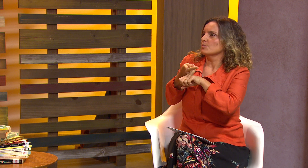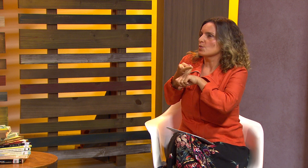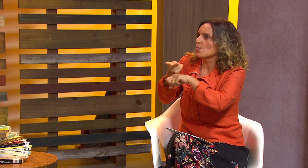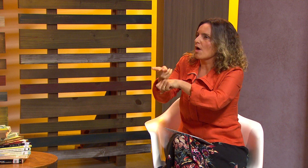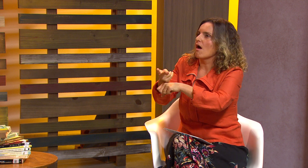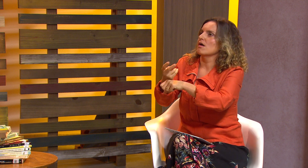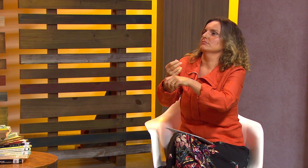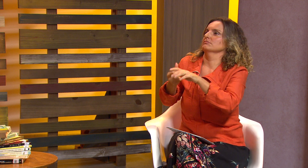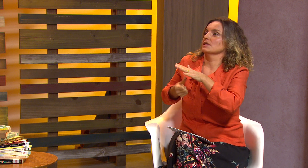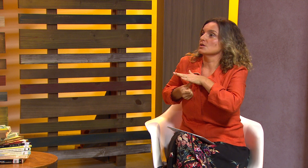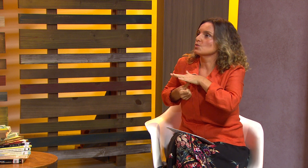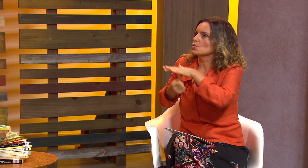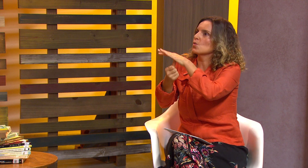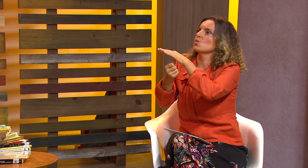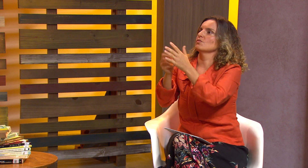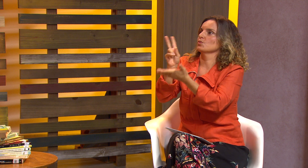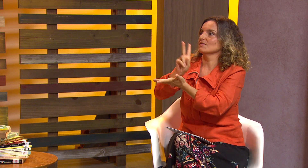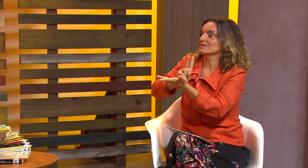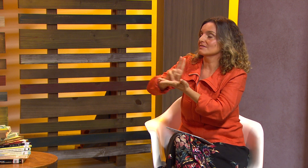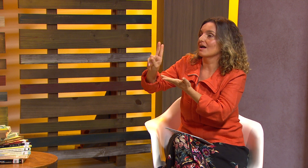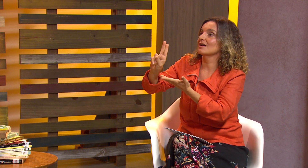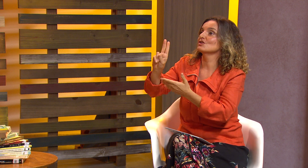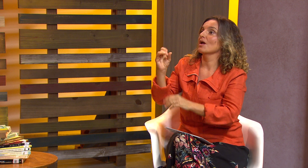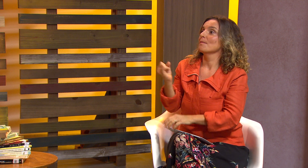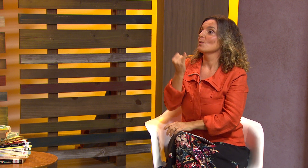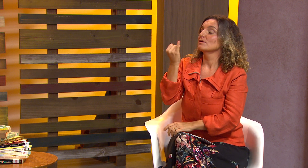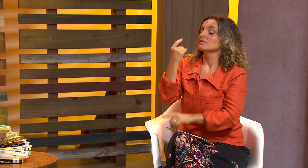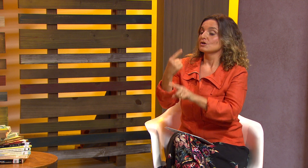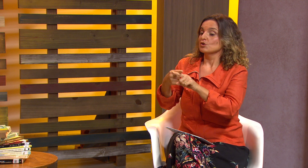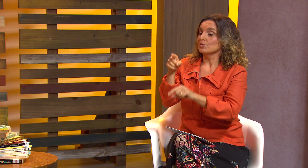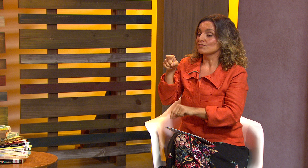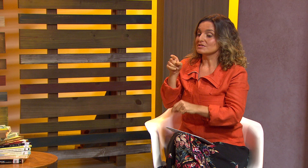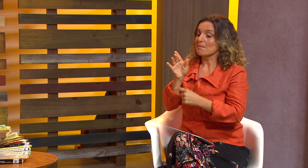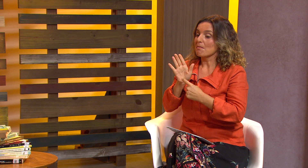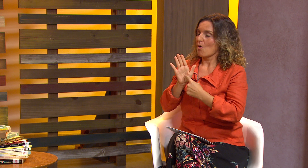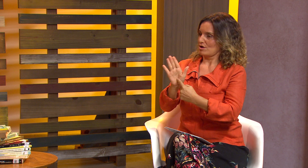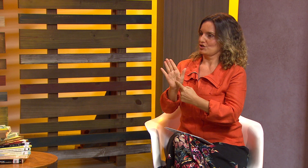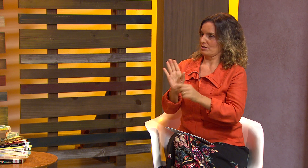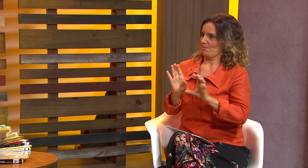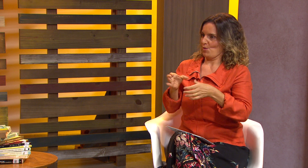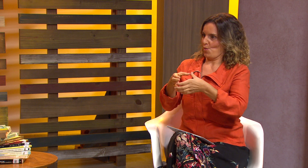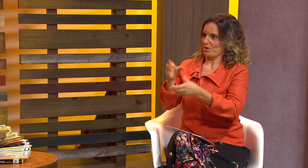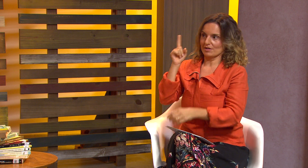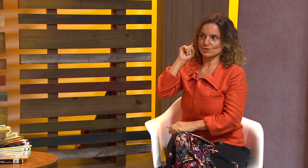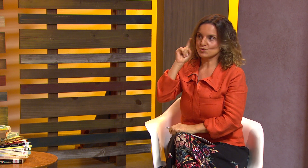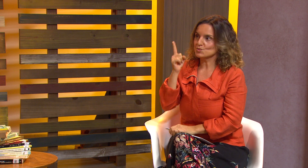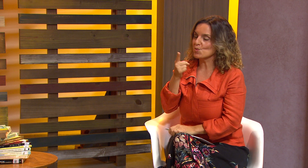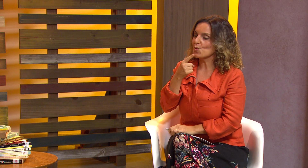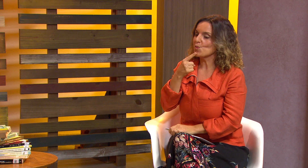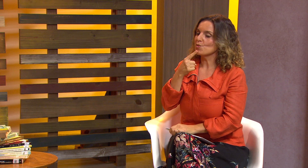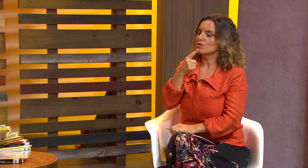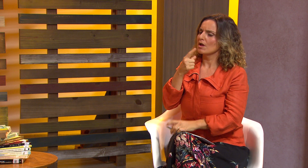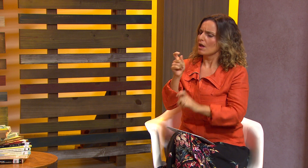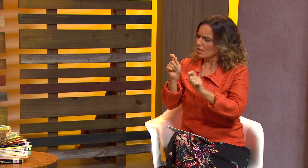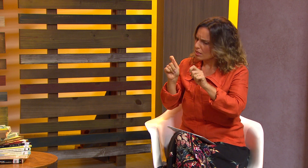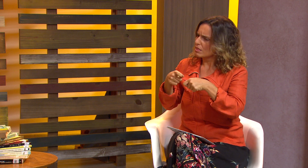procurar as instituições, as reitorias, porque você mostra para a comunidade surda que é